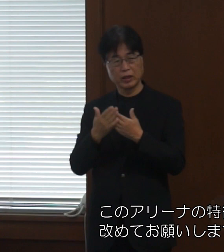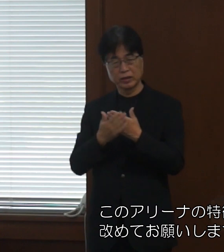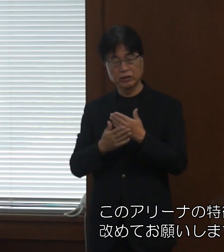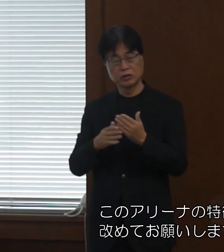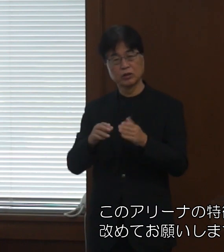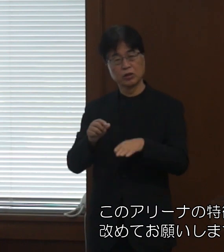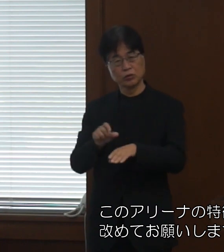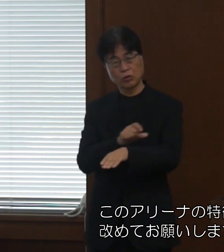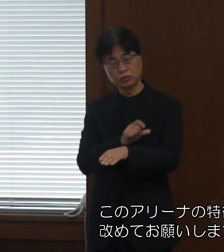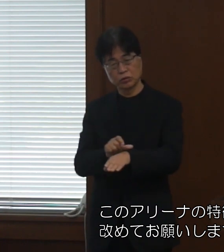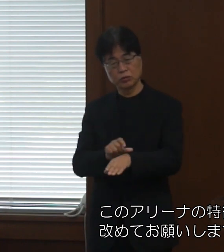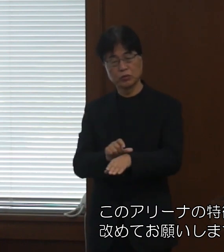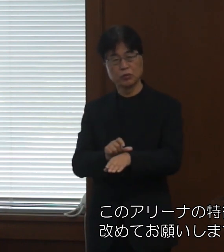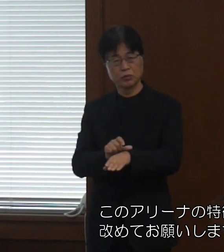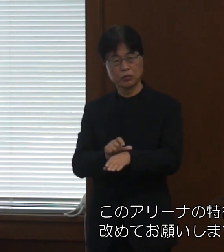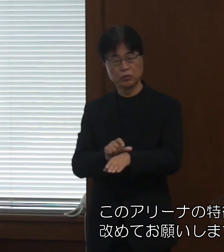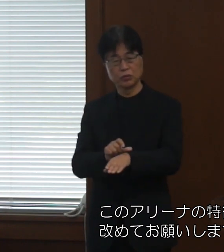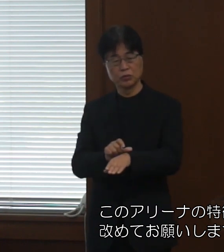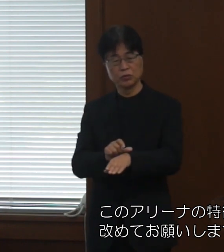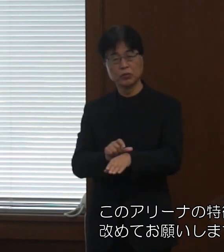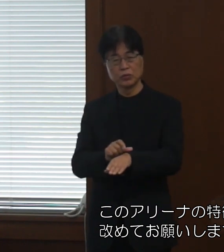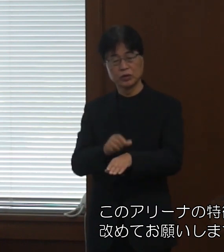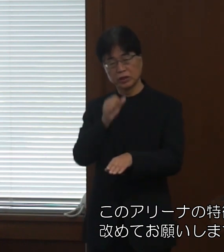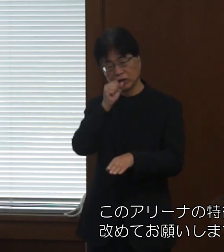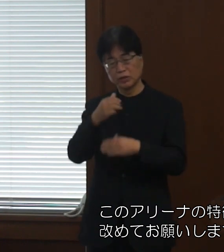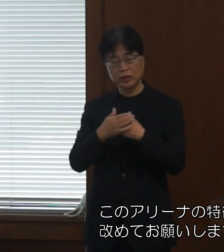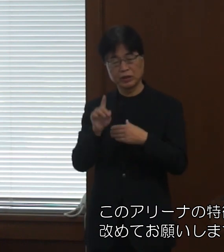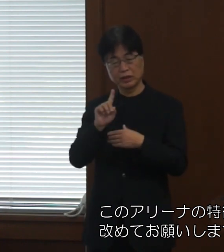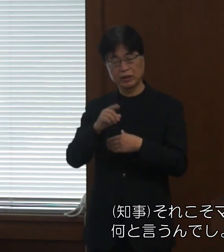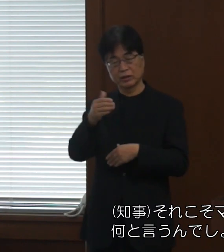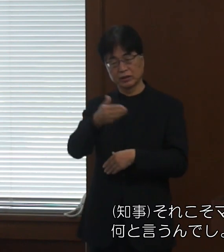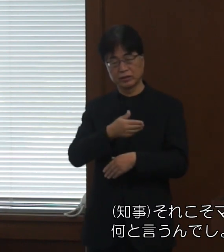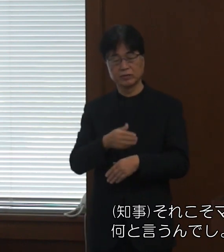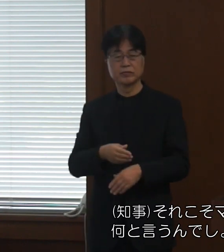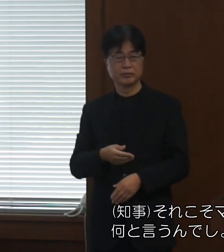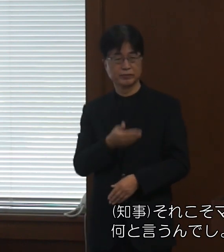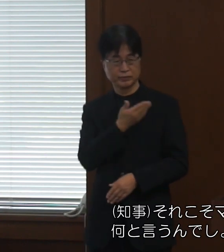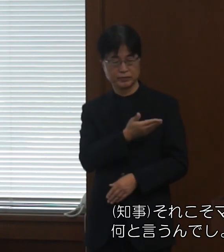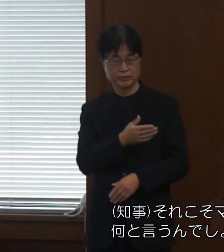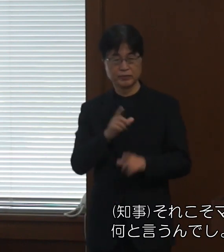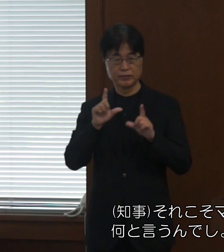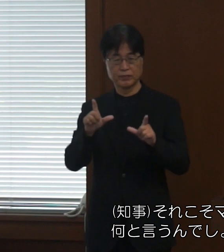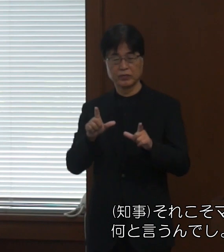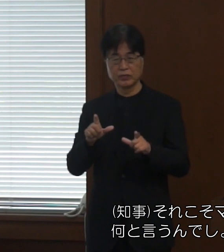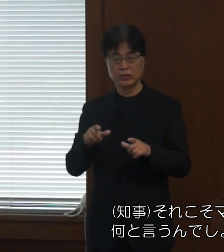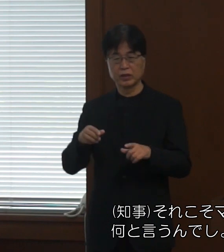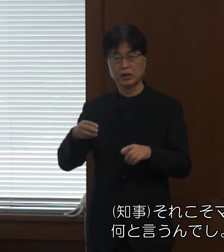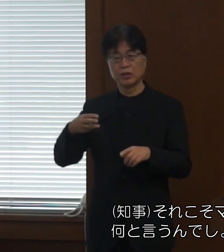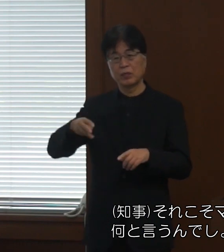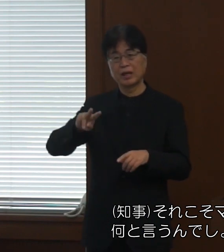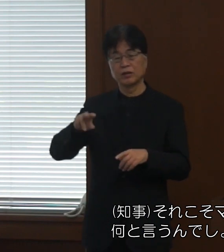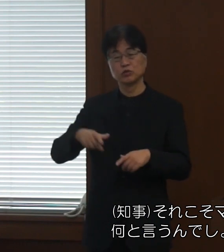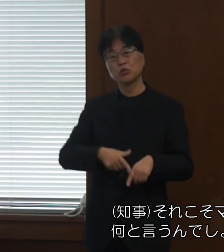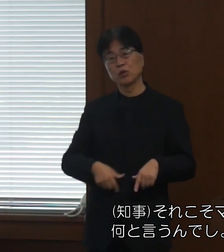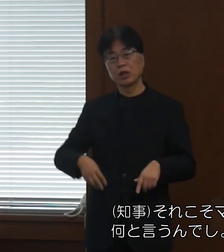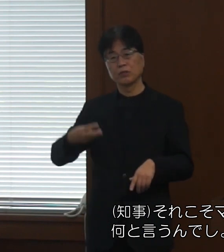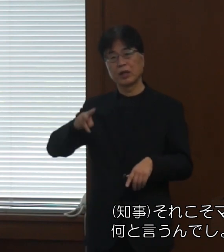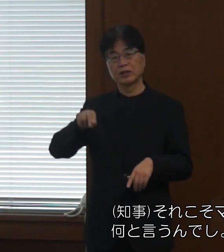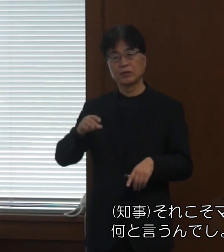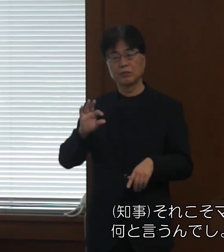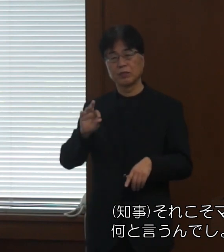特徴を見て改めてお願いしますそれこそマリンメッセとは全く違う